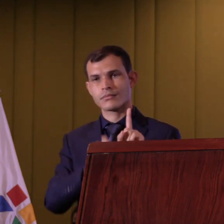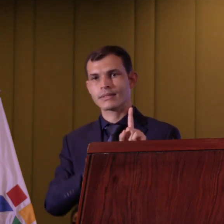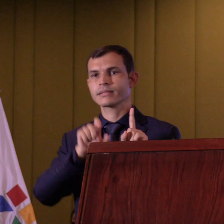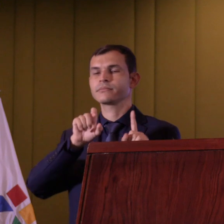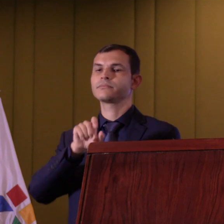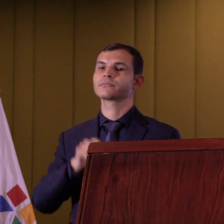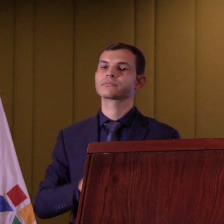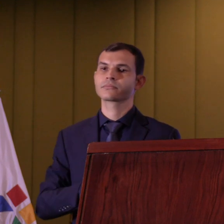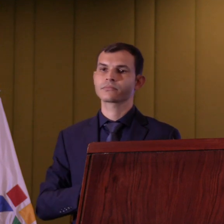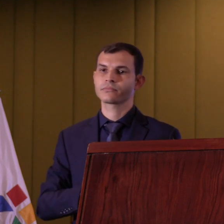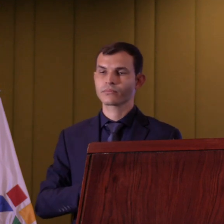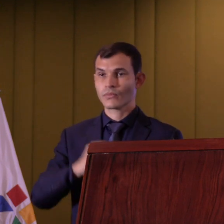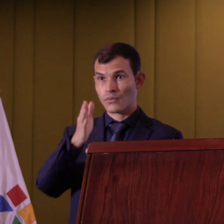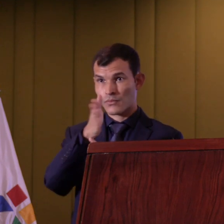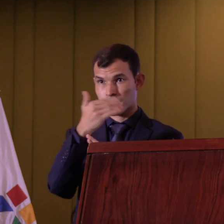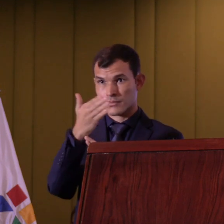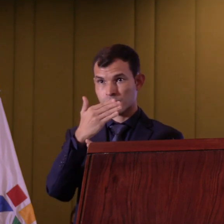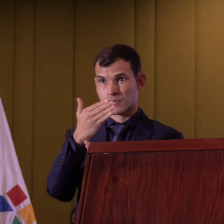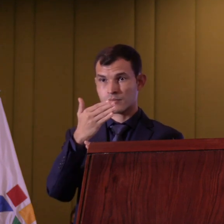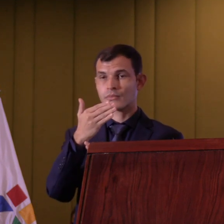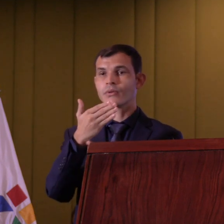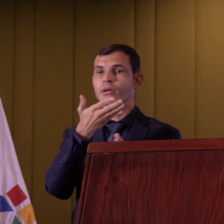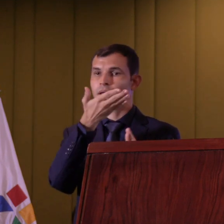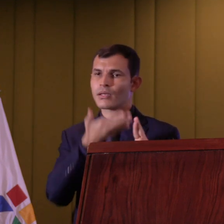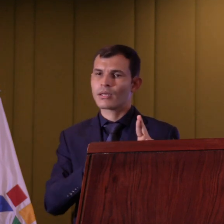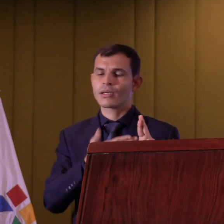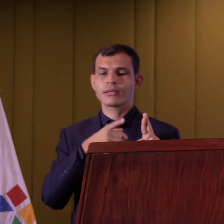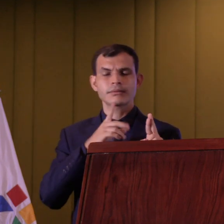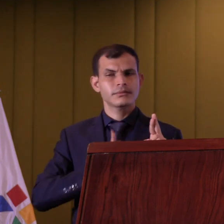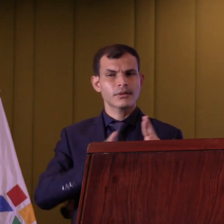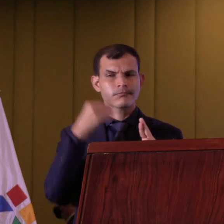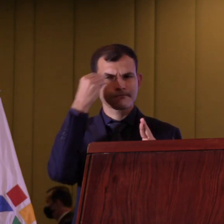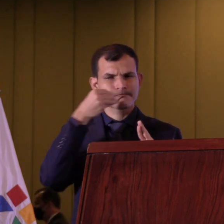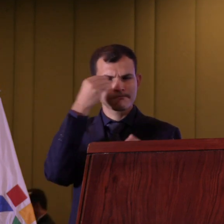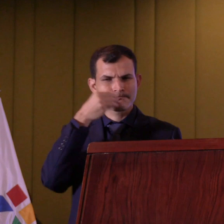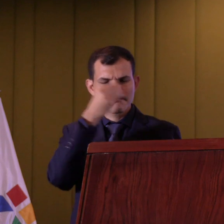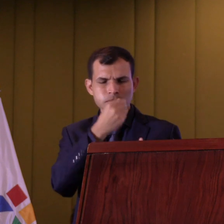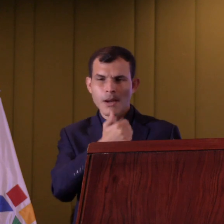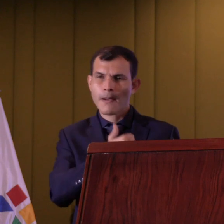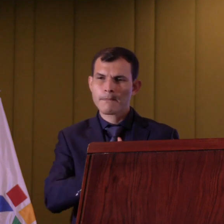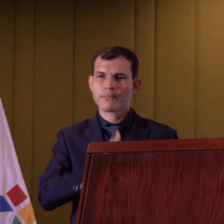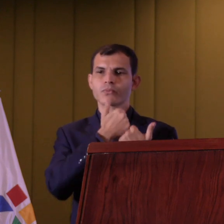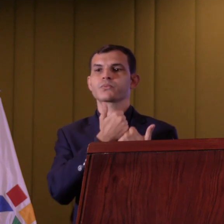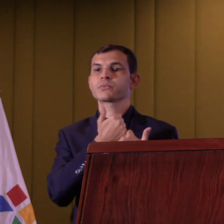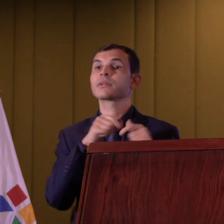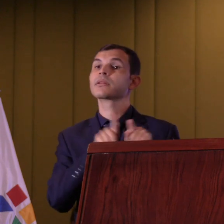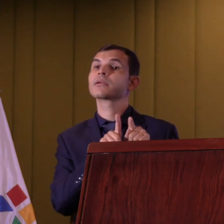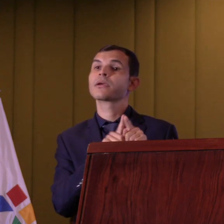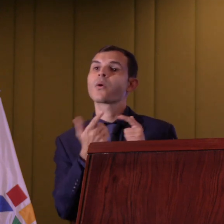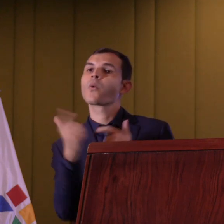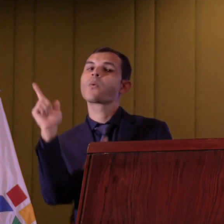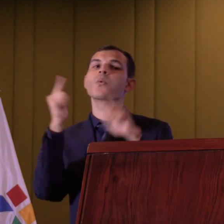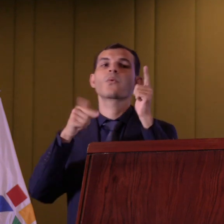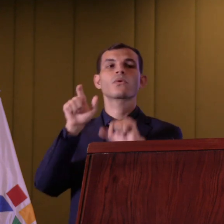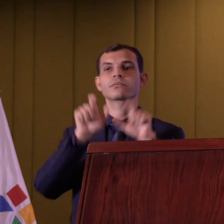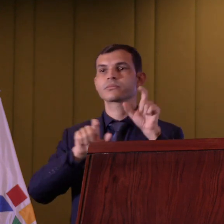que, com sua experiência, muito nos auxilia na integração binacional. Aos demais diretores da nossa Itaipu